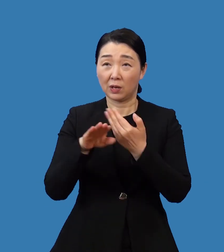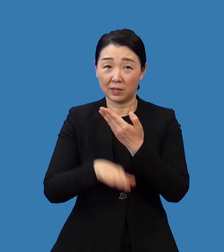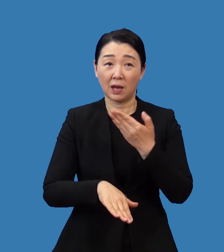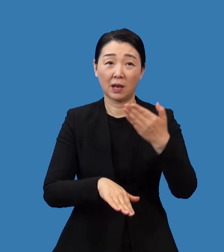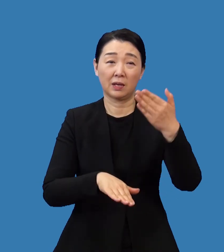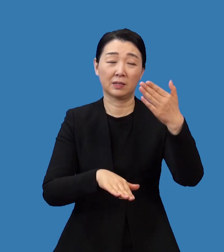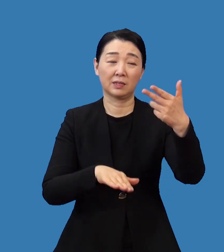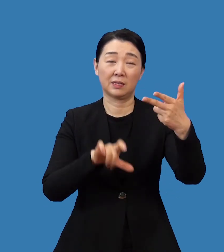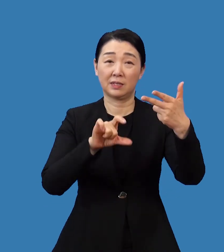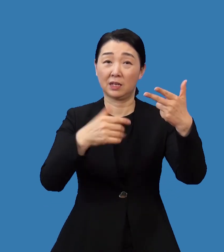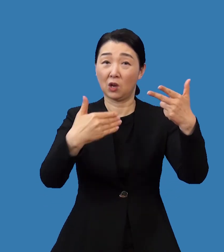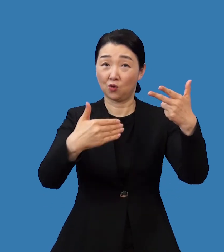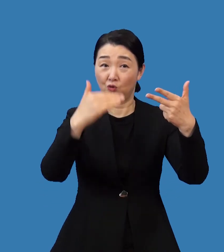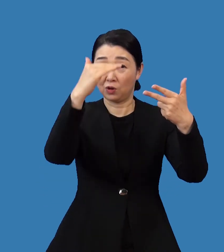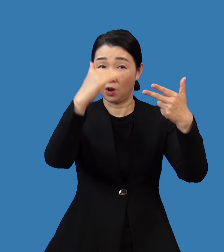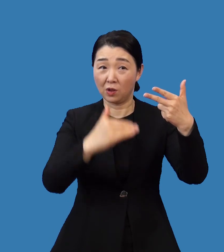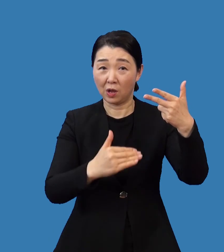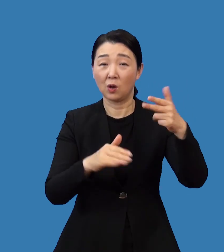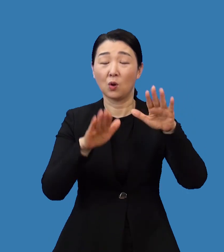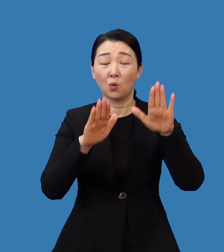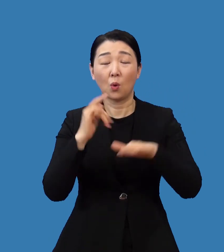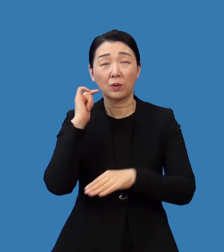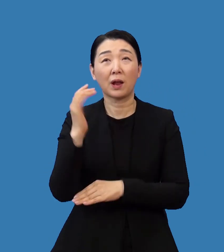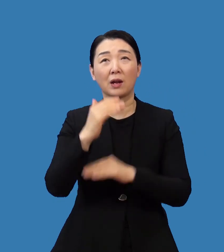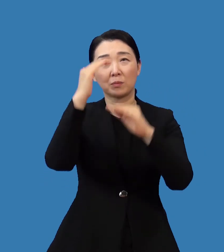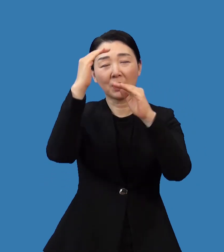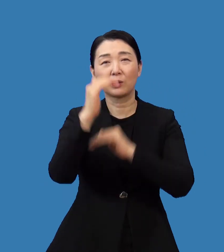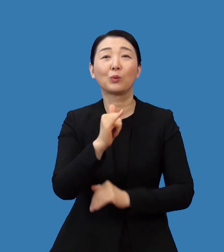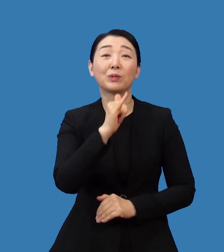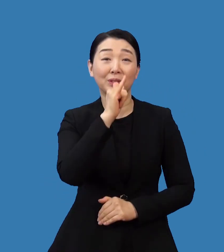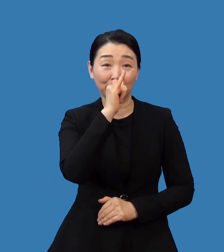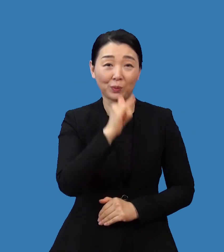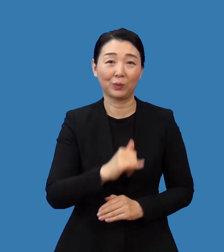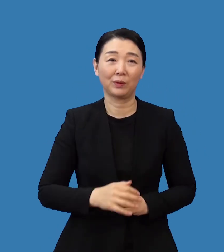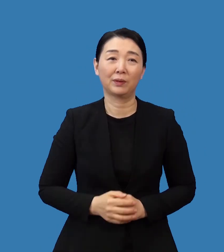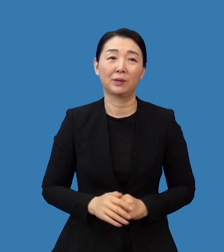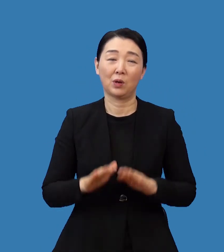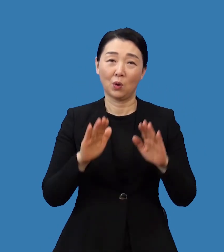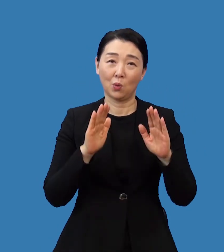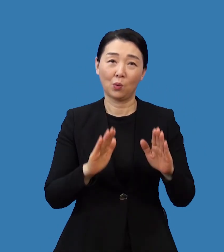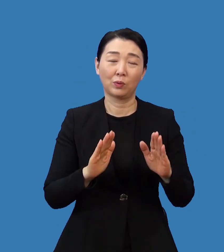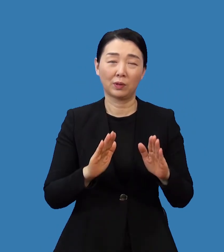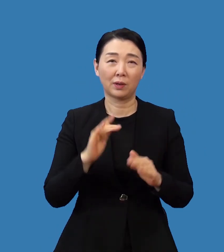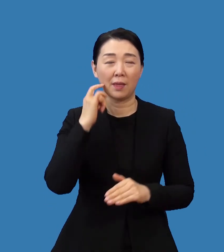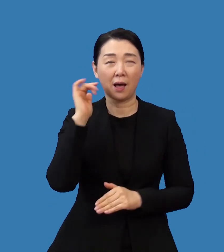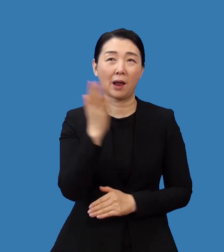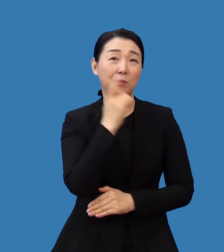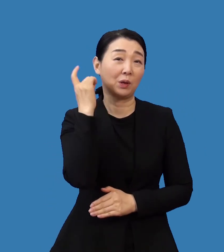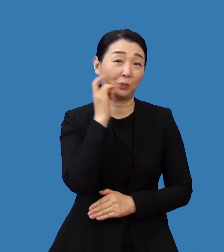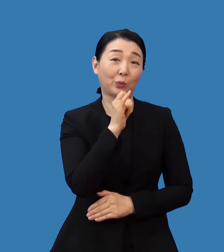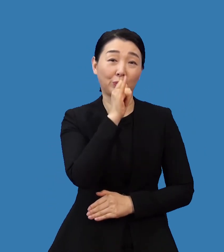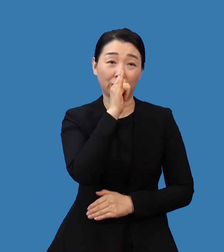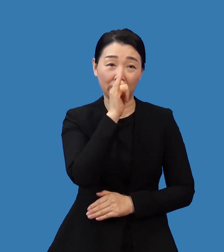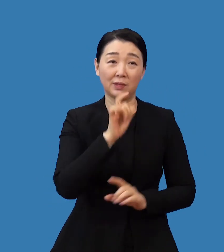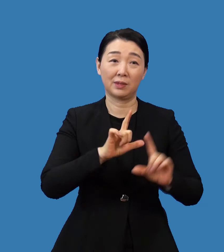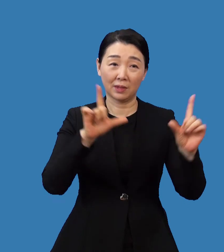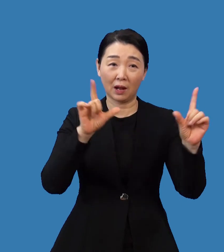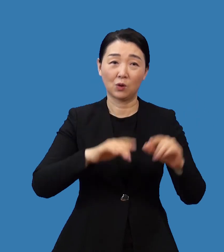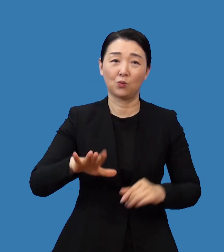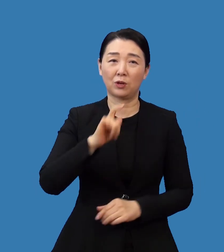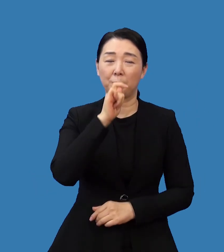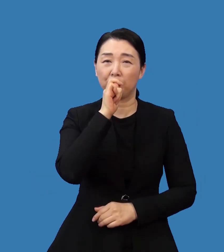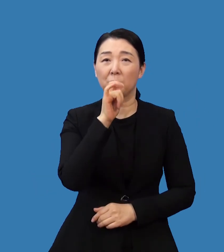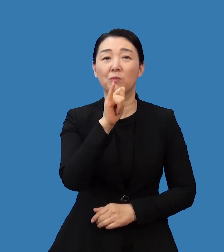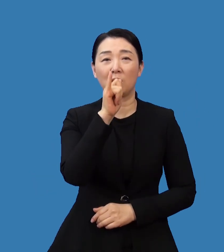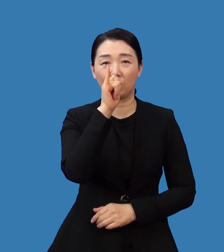말씀인데요. 오늘은 아름다운 소식이 있는 날이거늘. 오늘은 아름다운 소식이 있는 날이거늘 우리가